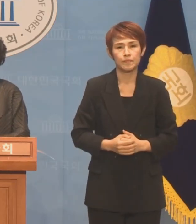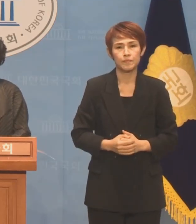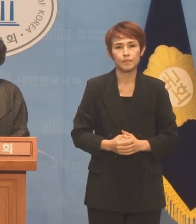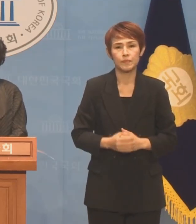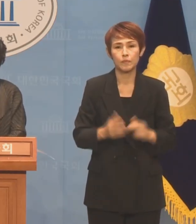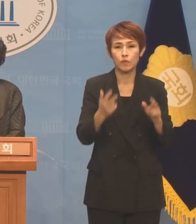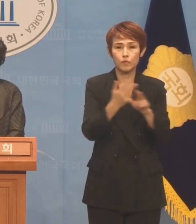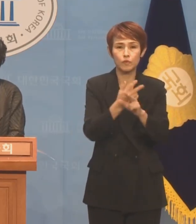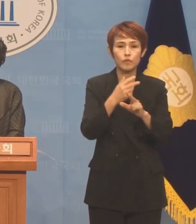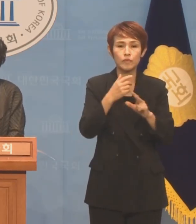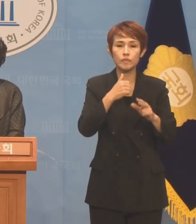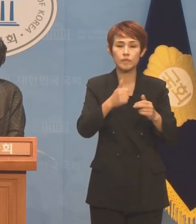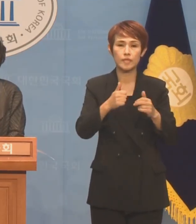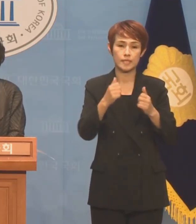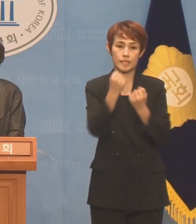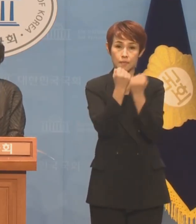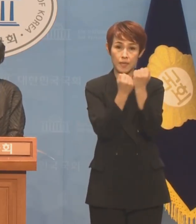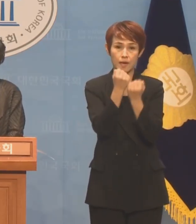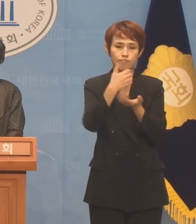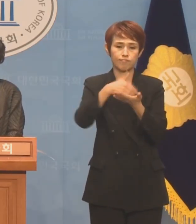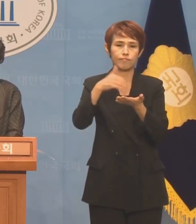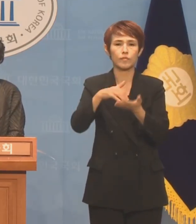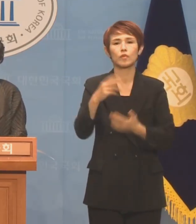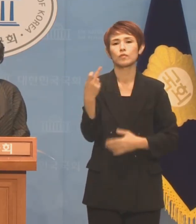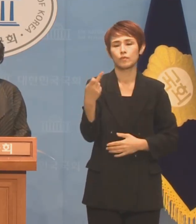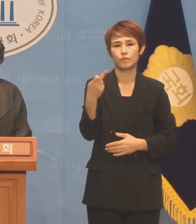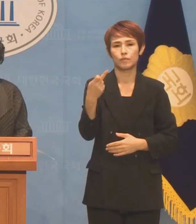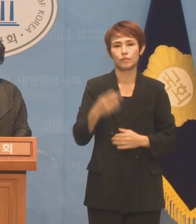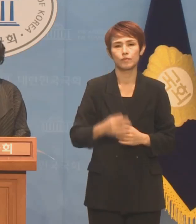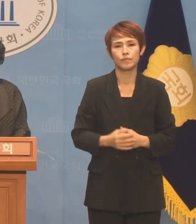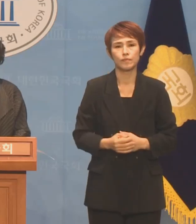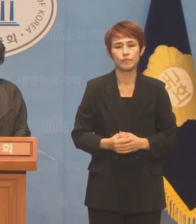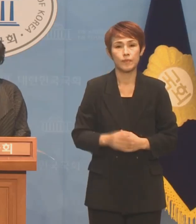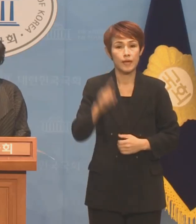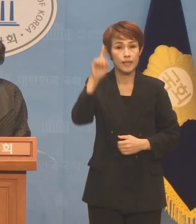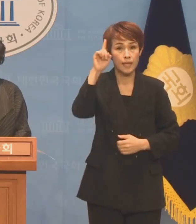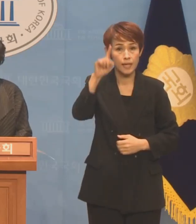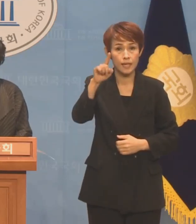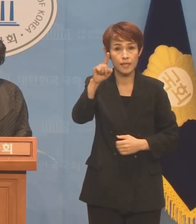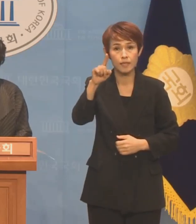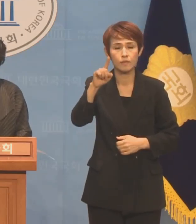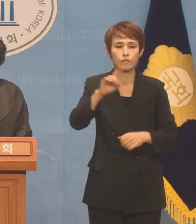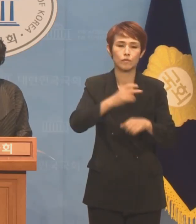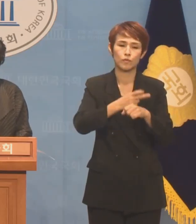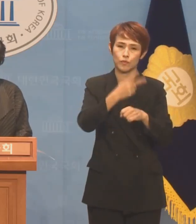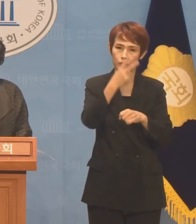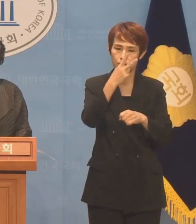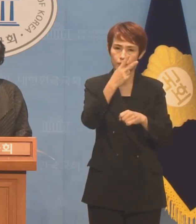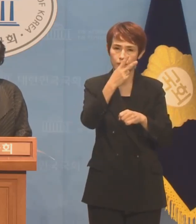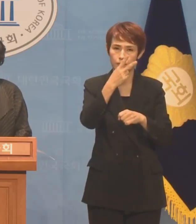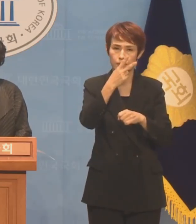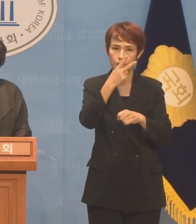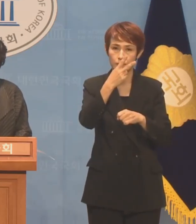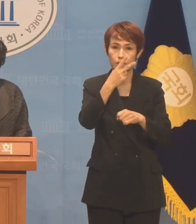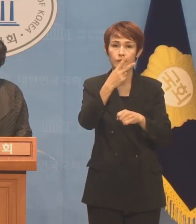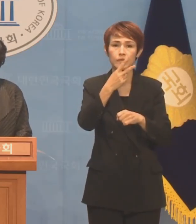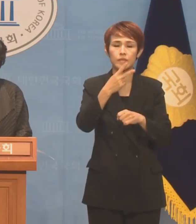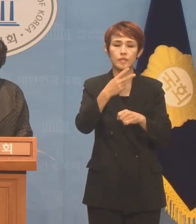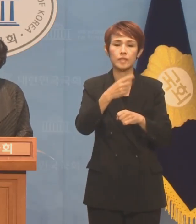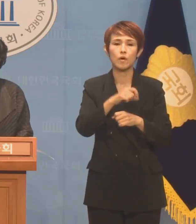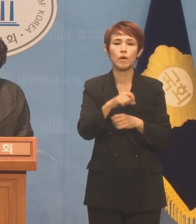이번 주 의원실 정책 세미나는 총 12건입니다. 내일 23일 오후 2시